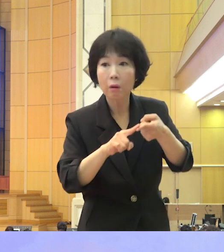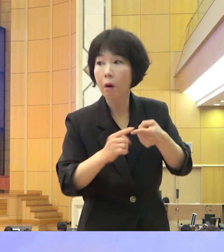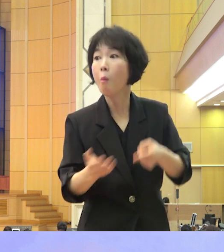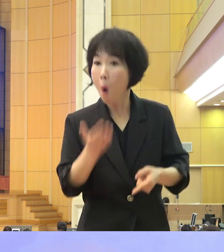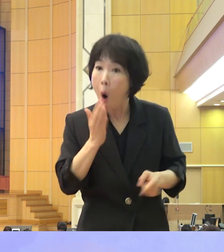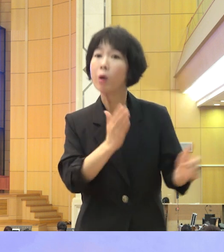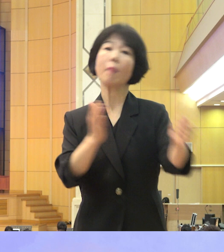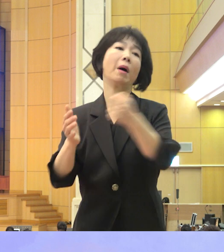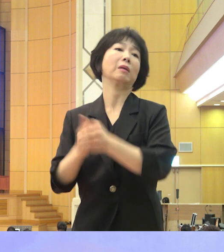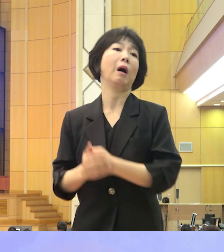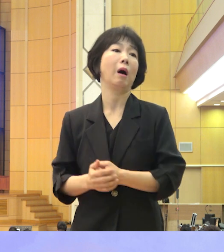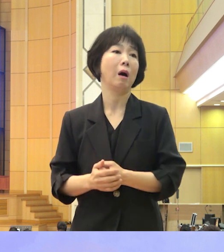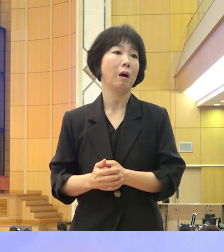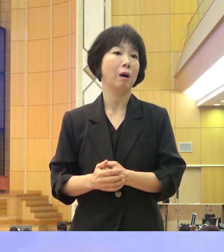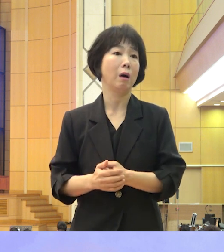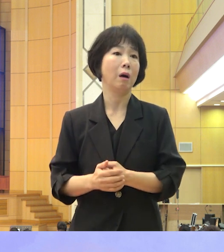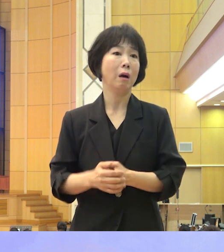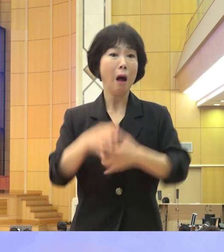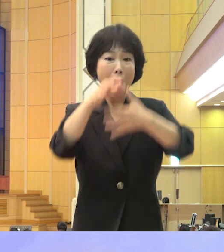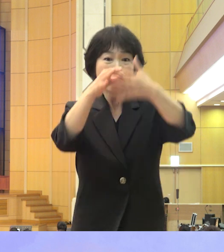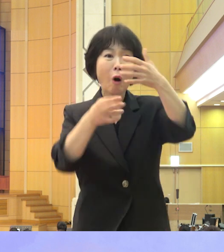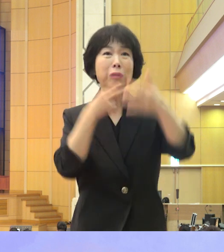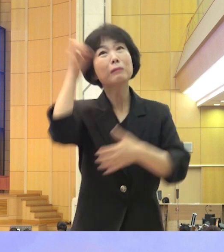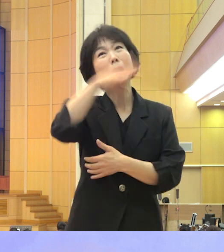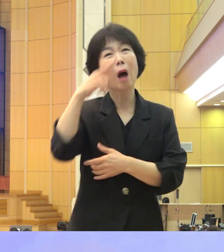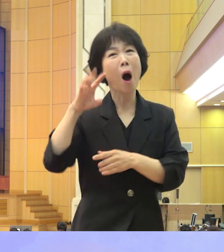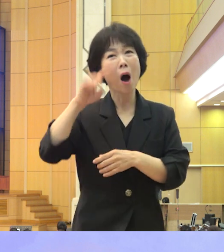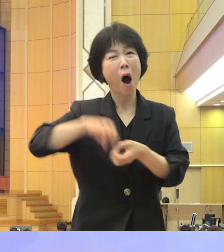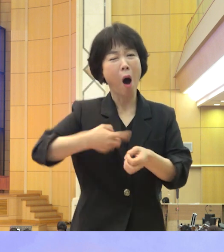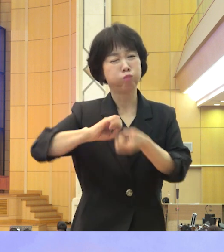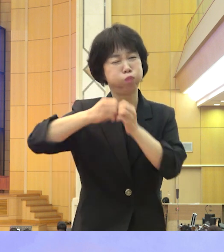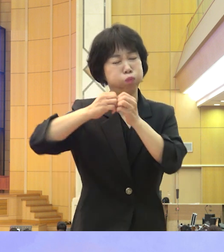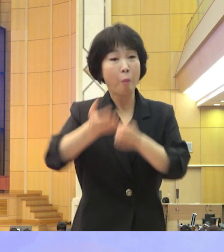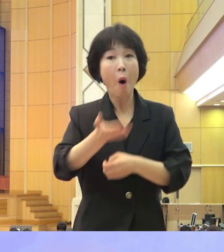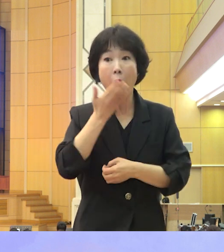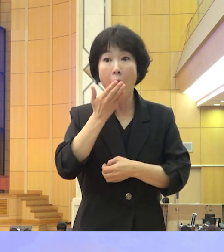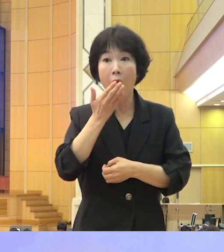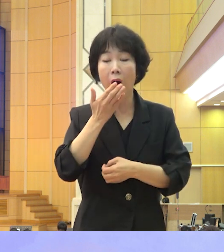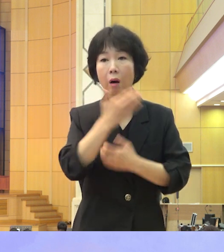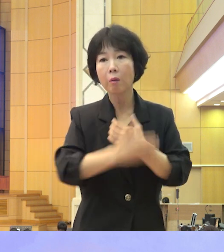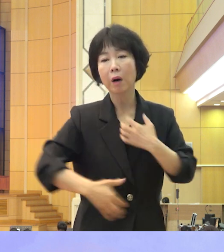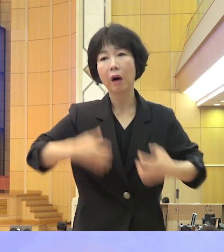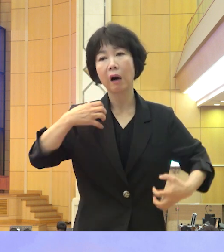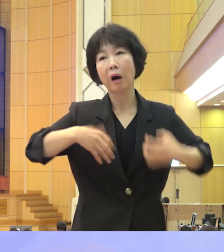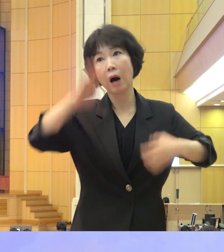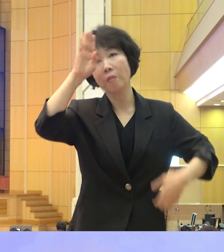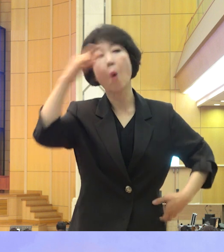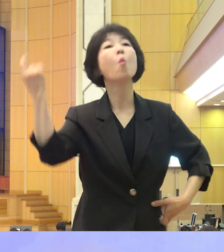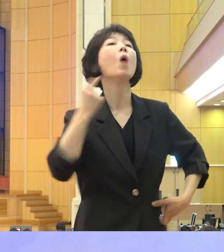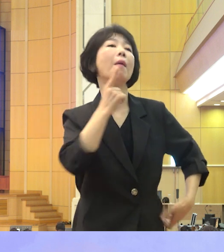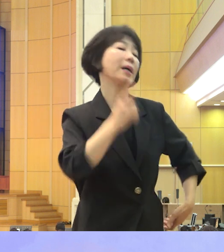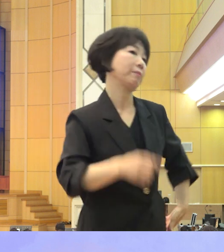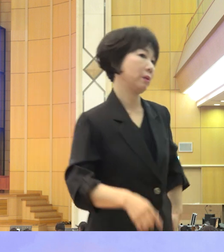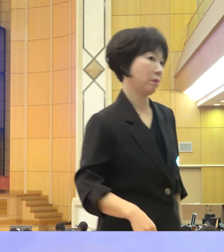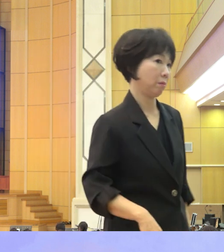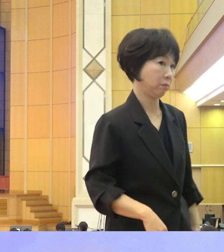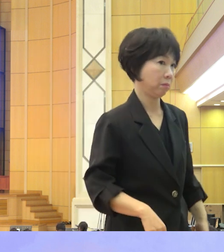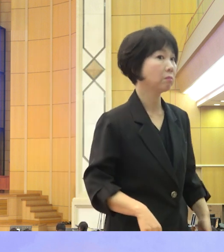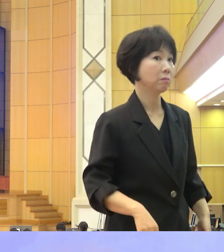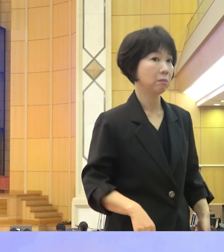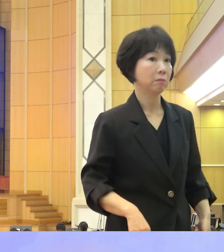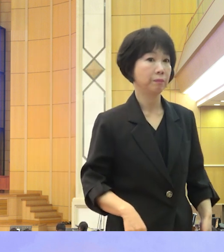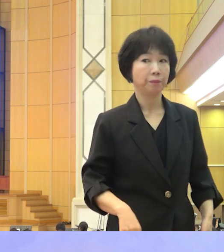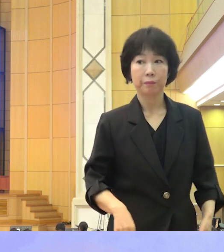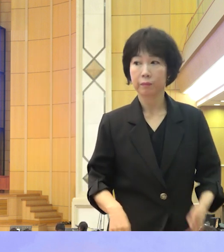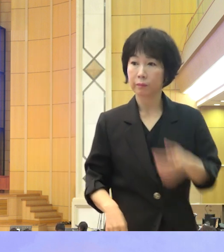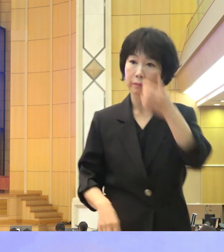되면 오히려 잘못되는 경우가 있어요. 근데 먼저 할 일 먼저 하고 나중 할 일을